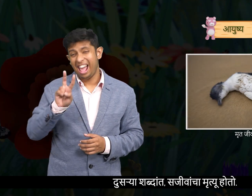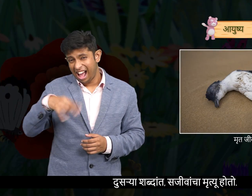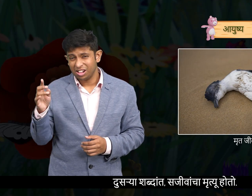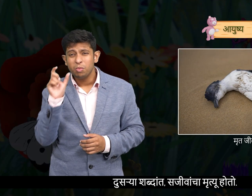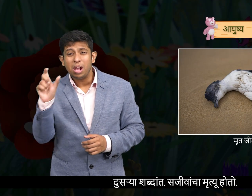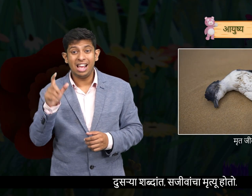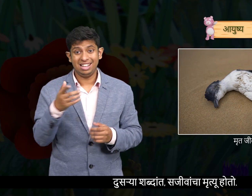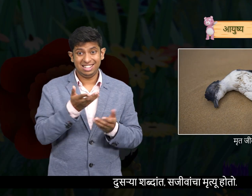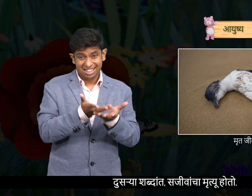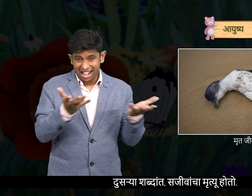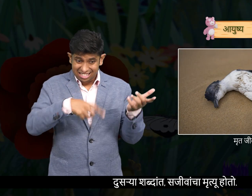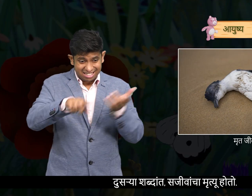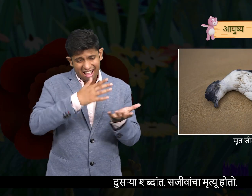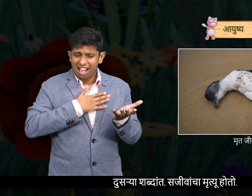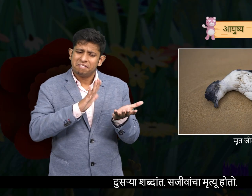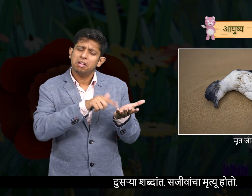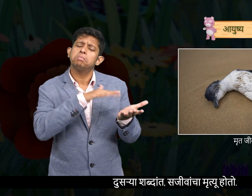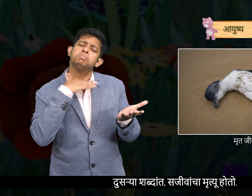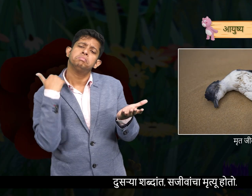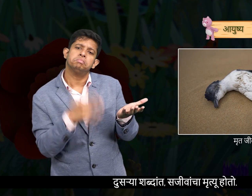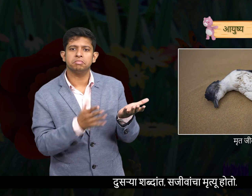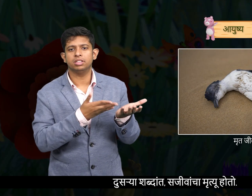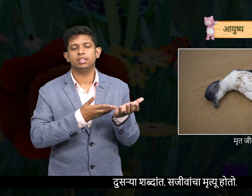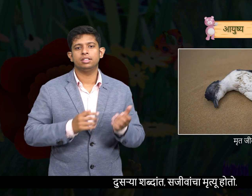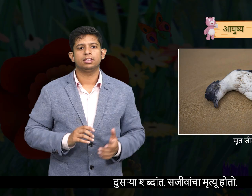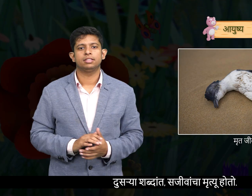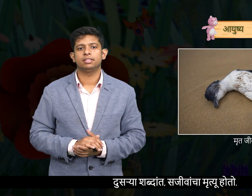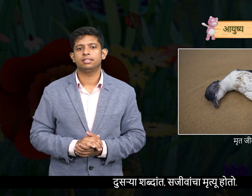दुसऱ्या शब्दात सजीवांचा मृत्यू होतो.